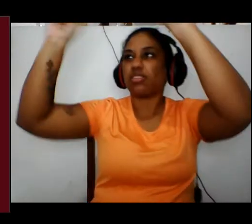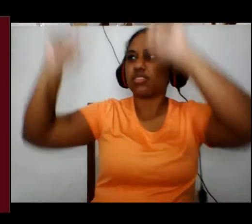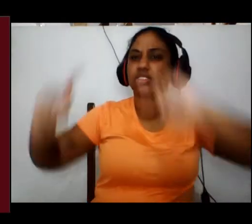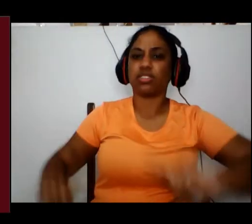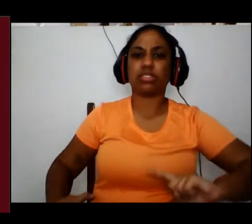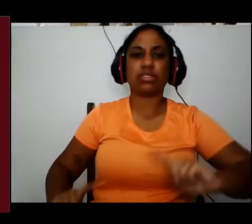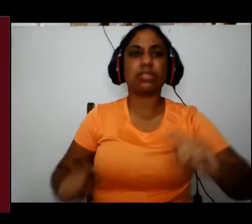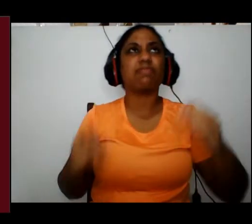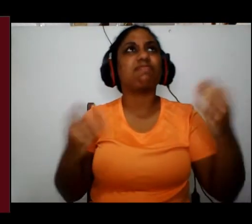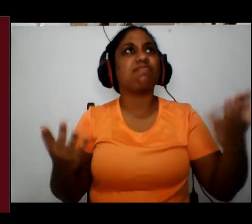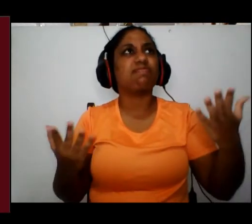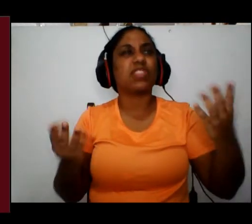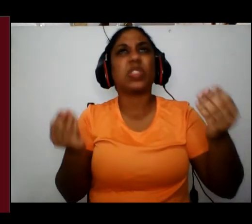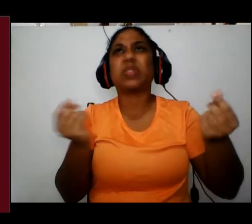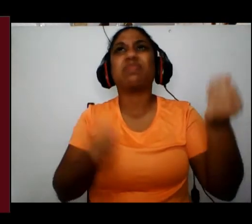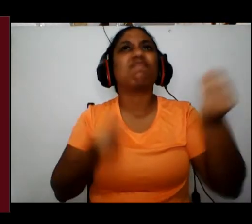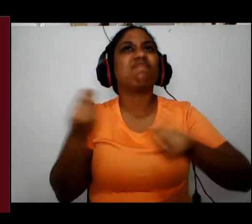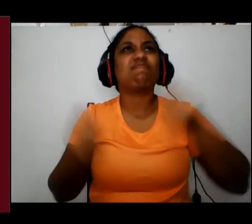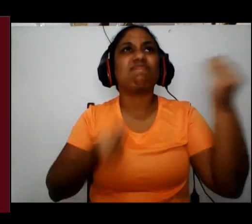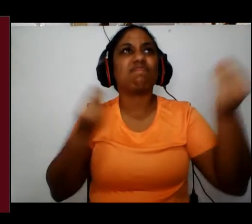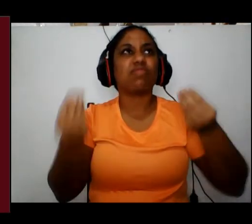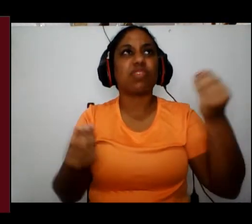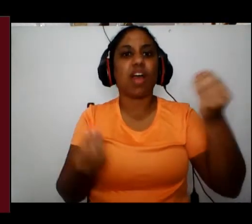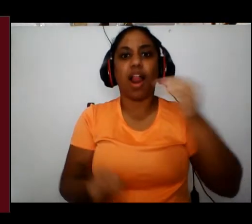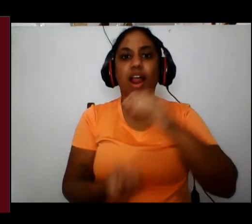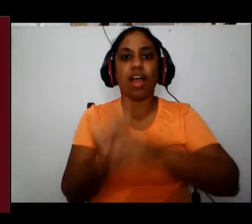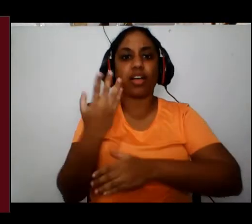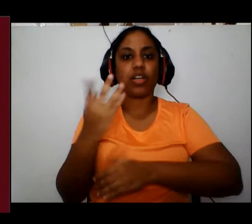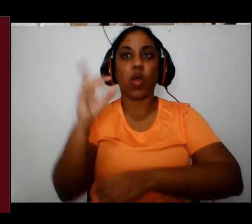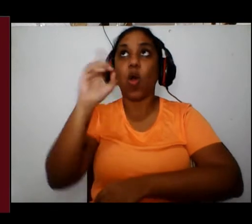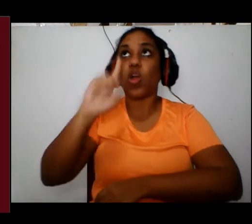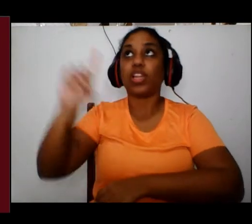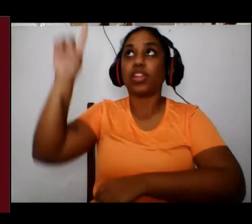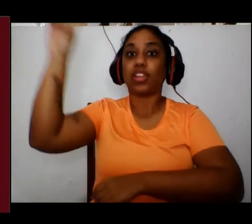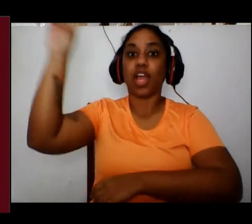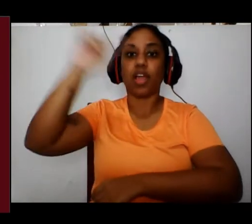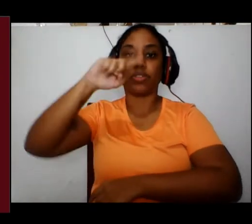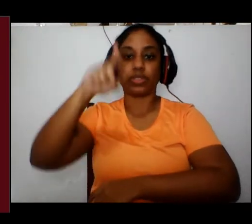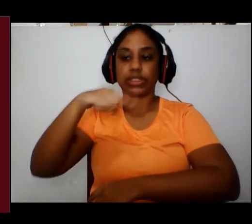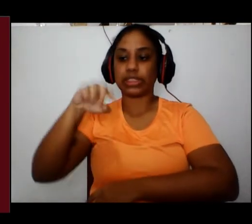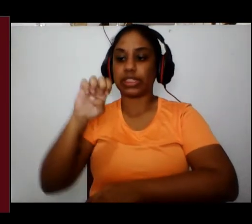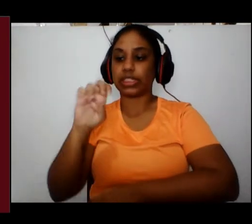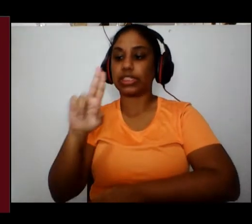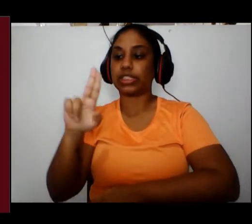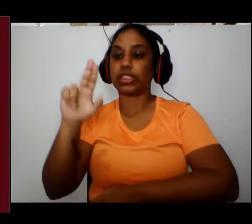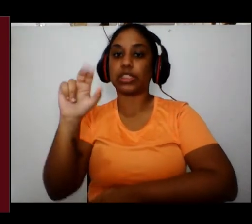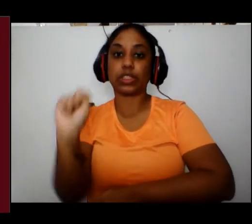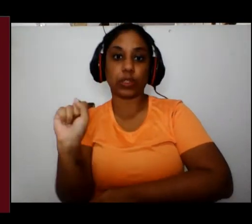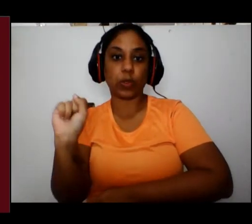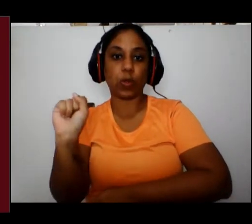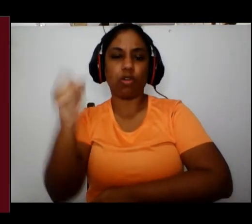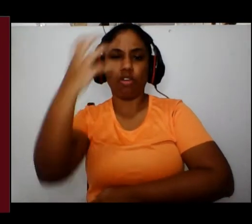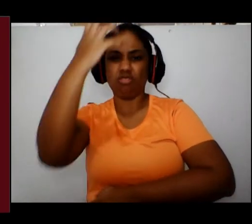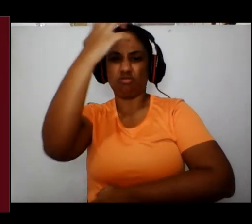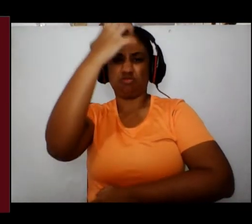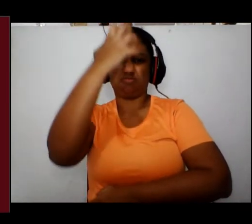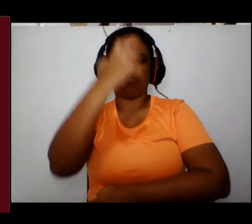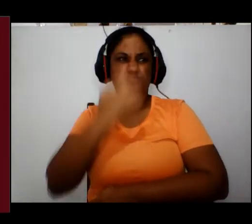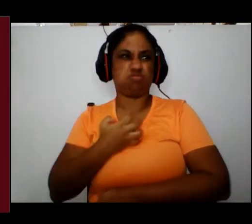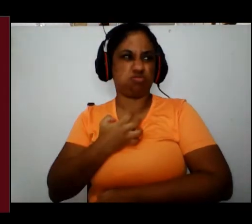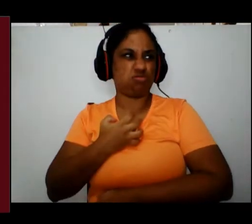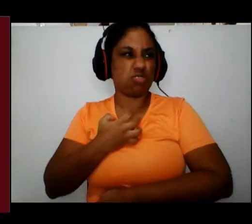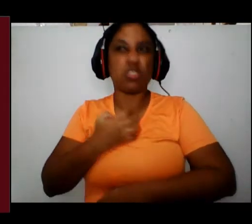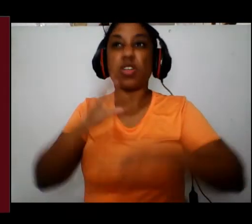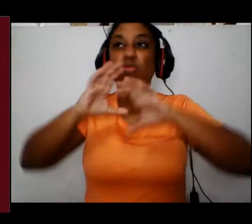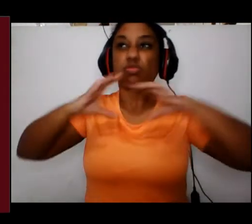Então acabaram criando um mito de que quando os raios estavam presentes no céu durante uma tempestade, eles estavam lá porque Zeus, o